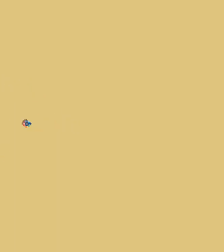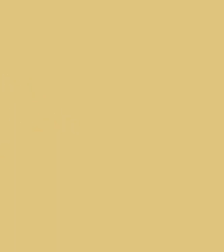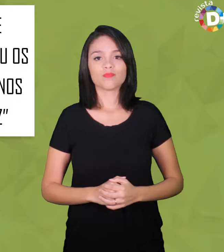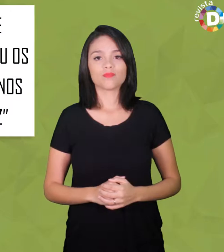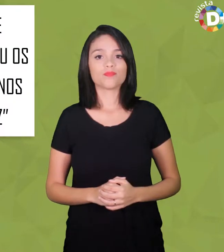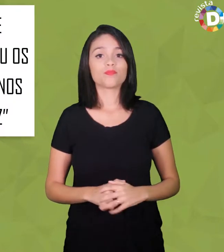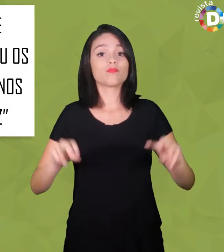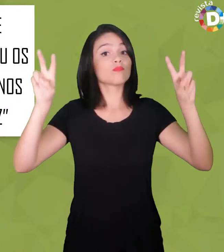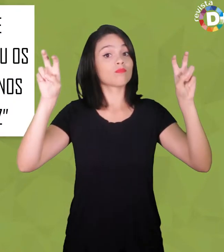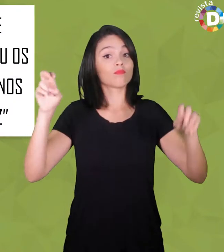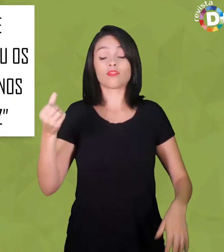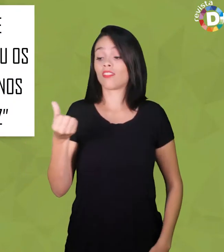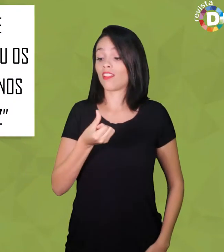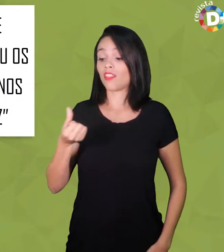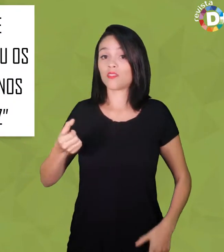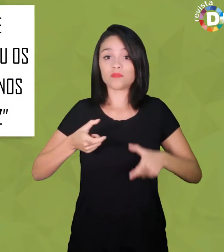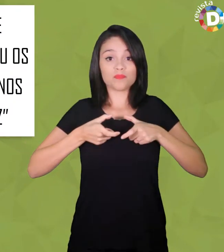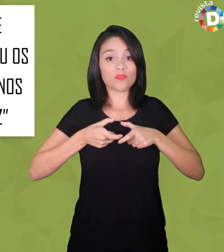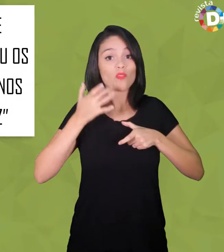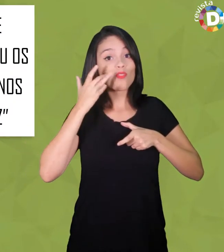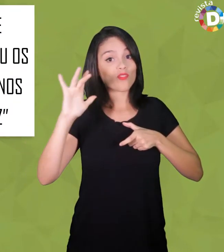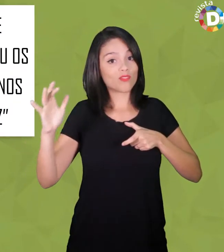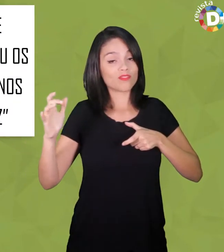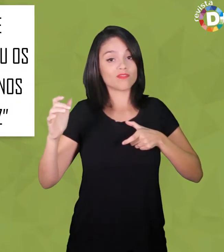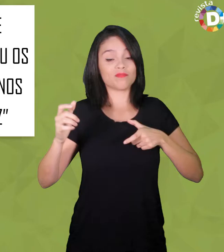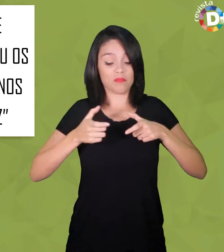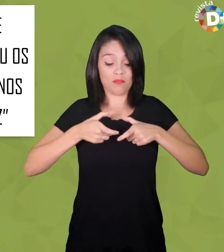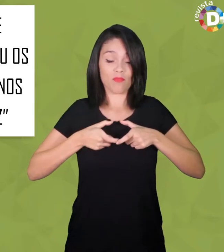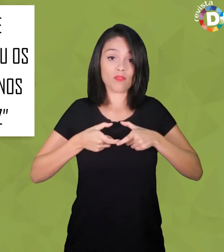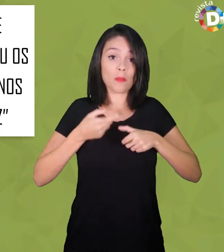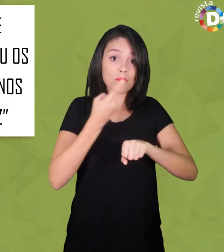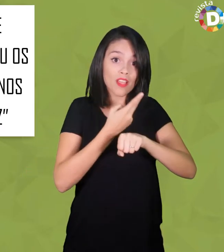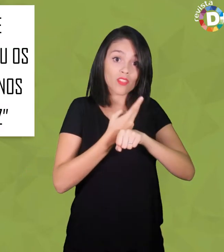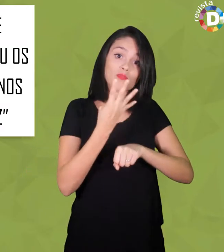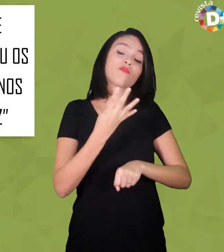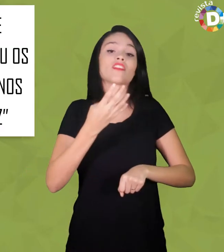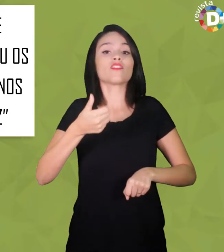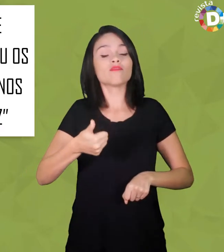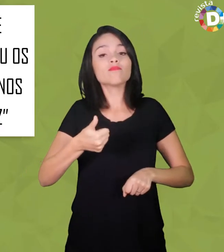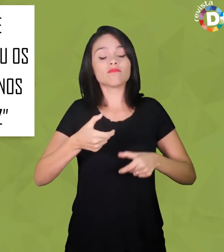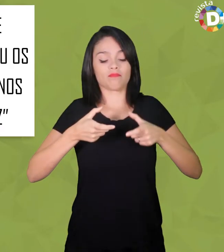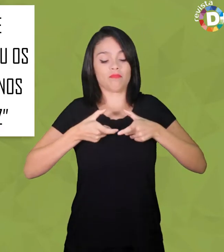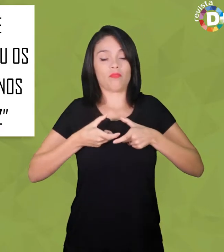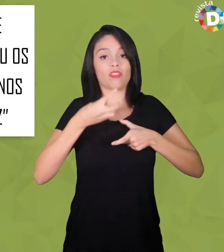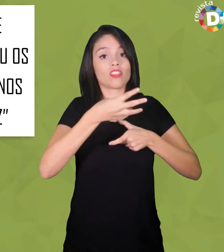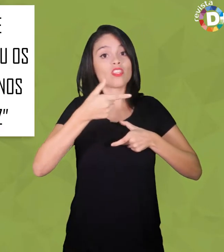sessenta e seis ouros 41 pratas e 32 bronzes